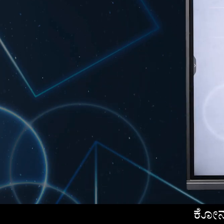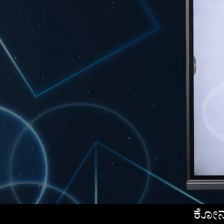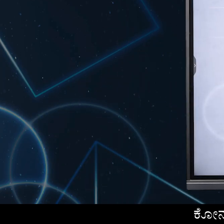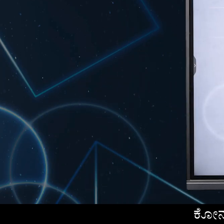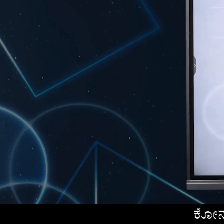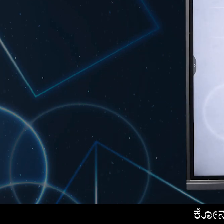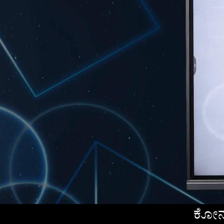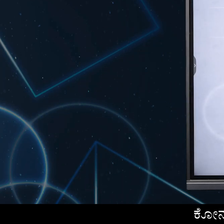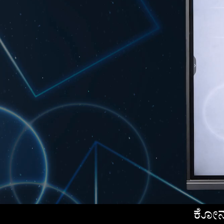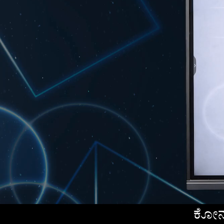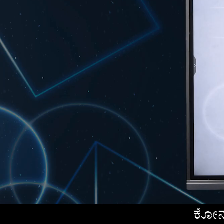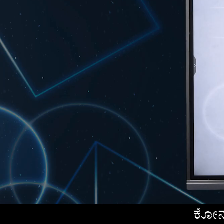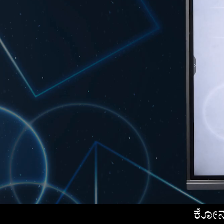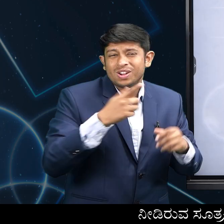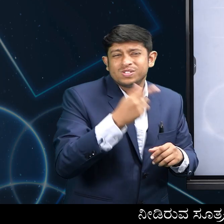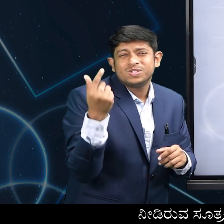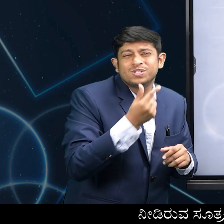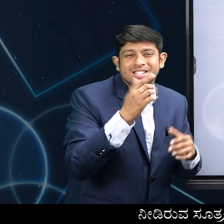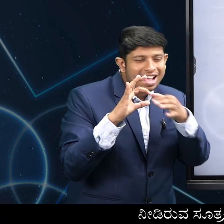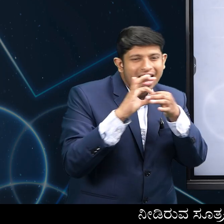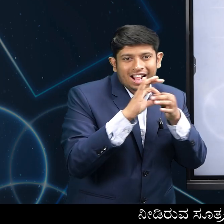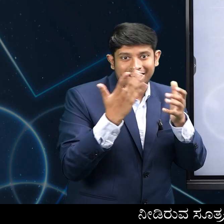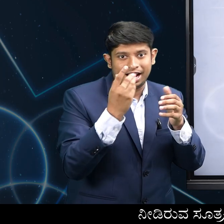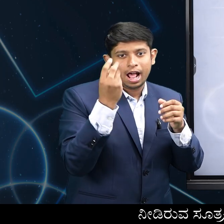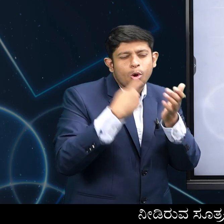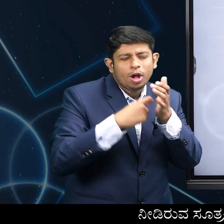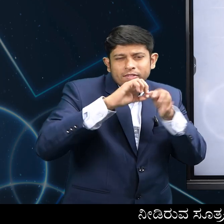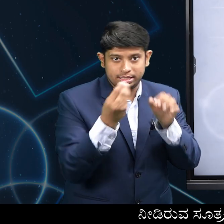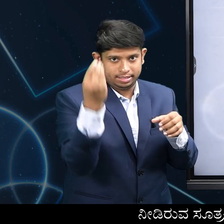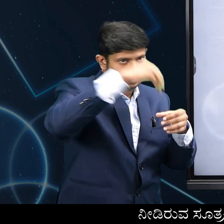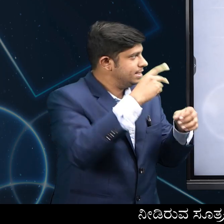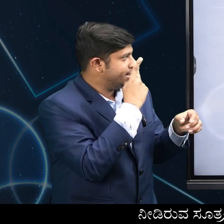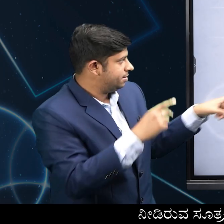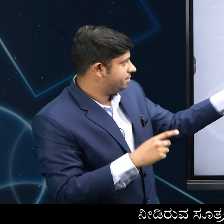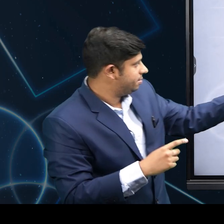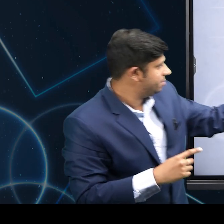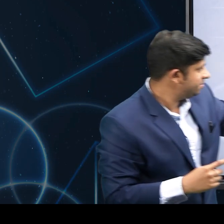ಕೋನದ ಓರೆ ಎತ್ತರವನ್ನ ಕಂಡುಹಿಡಿಯಬಹುದು. ನೀಡಿರುವ ಸೂತ್ರದಲ್ಲಿ ತ್ರಿಜ್ಯ ಮತ್ತು ಎತ್ತರದ ಮೌಲ್ಯಗಳನ್ನ ಬದಲಾಯಿಸಬೇಕು.